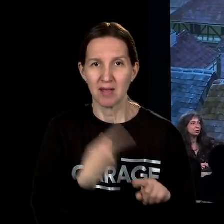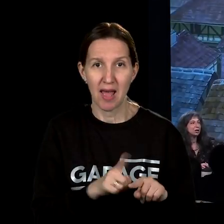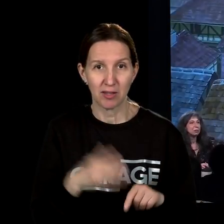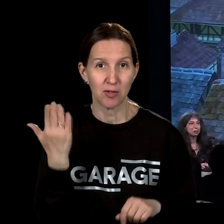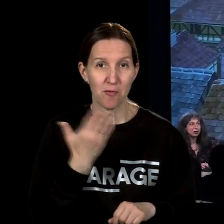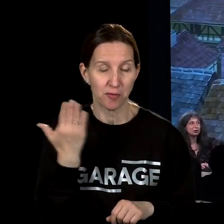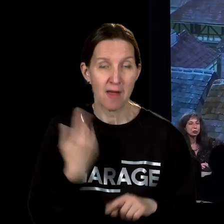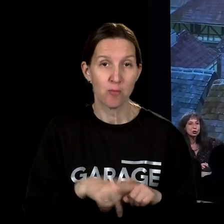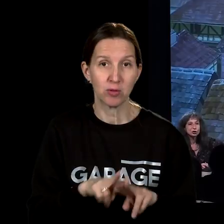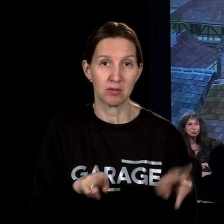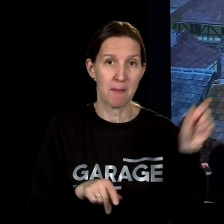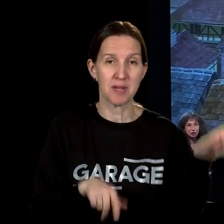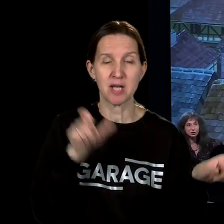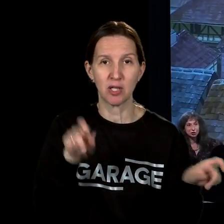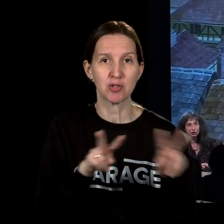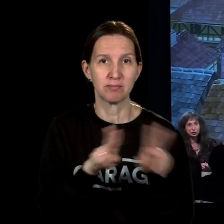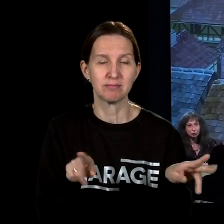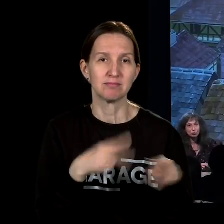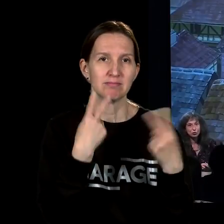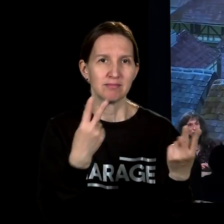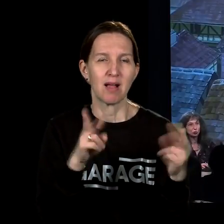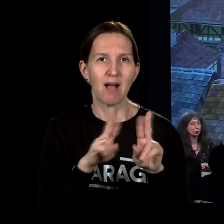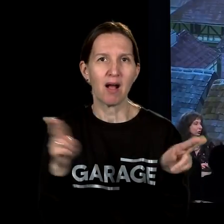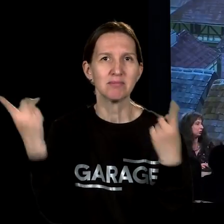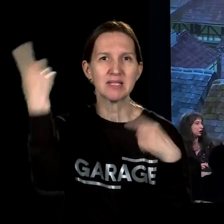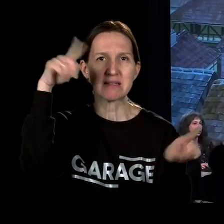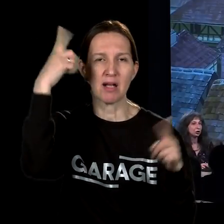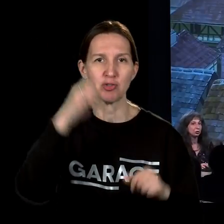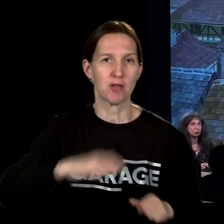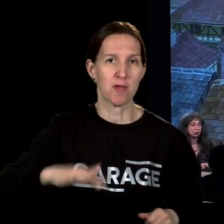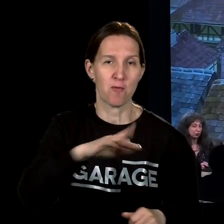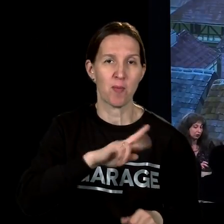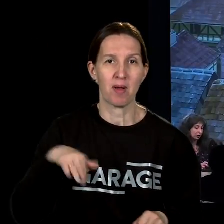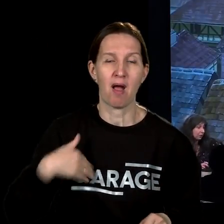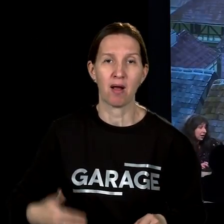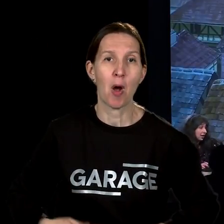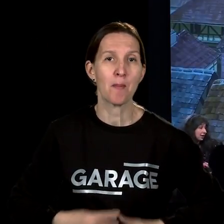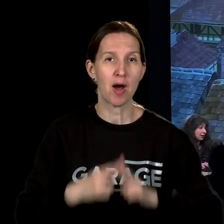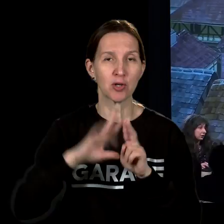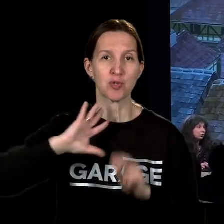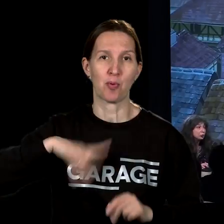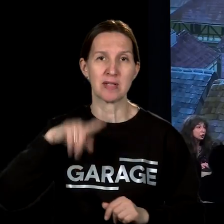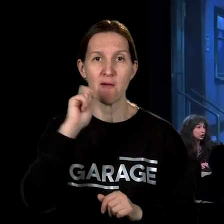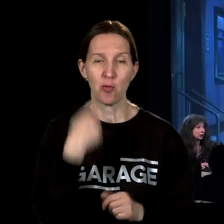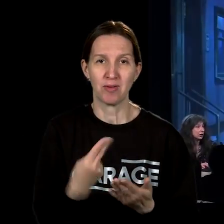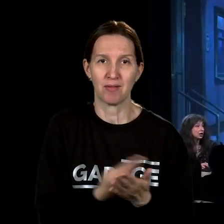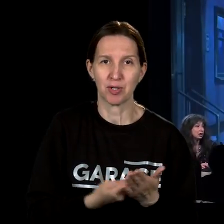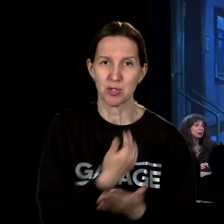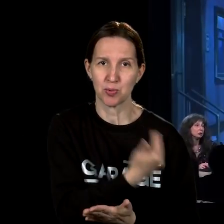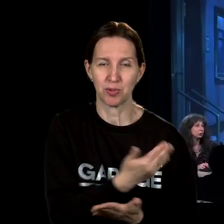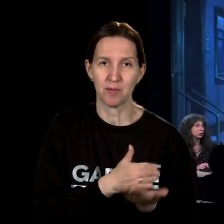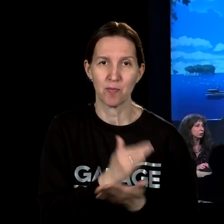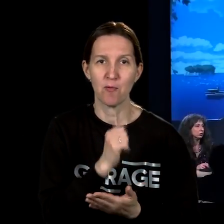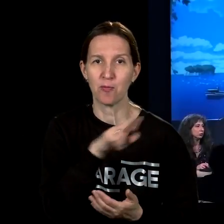вот этот вот примерно такой же степени сказочности Европы, как тот Париж, который после войны рисует Фуджита.